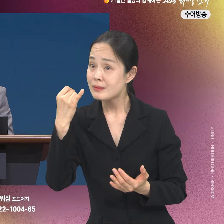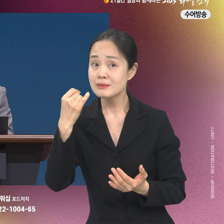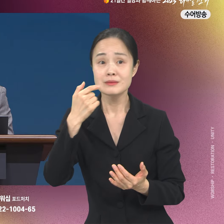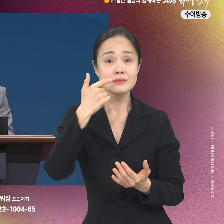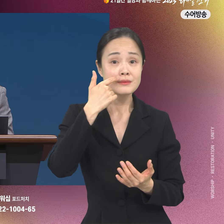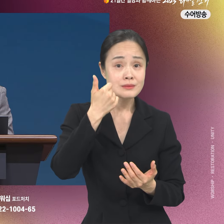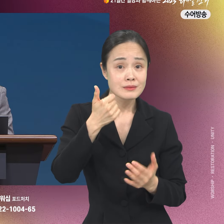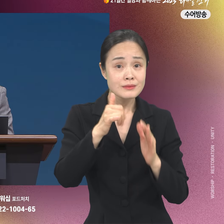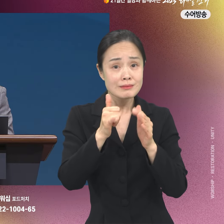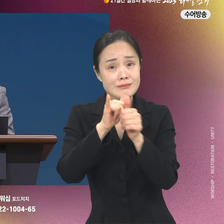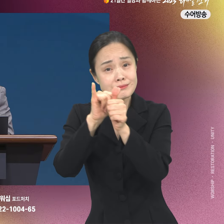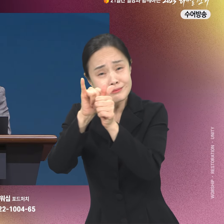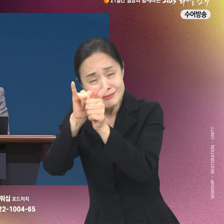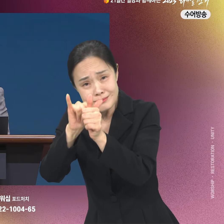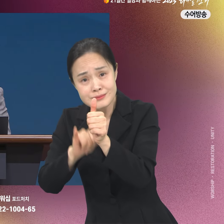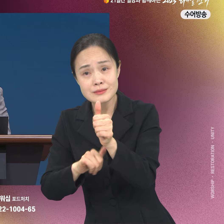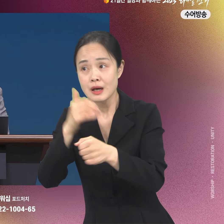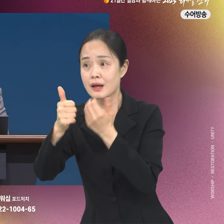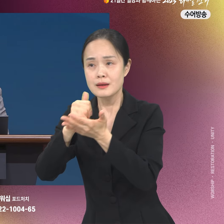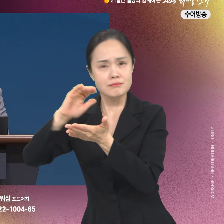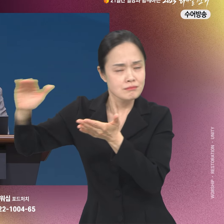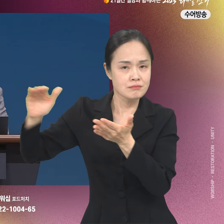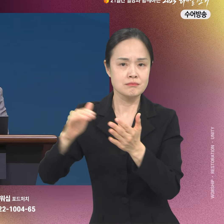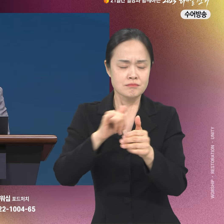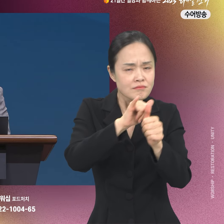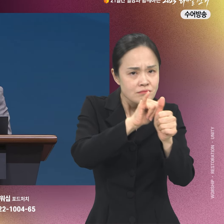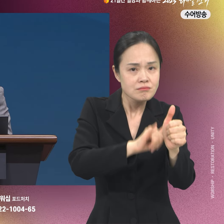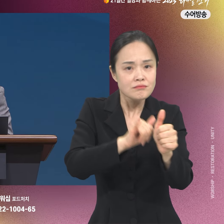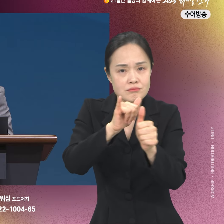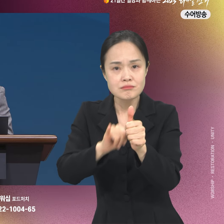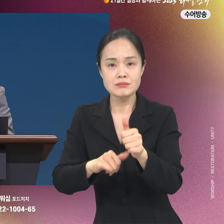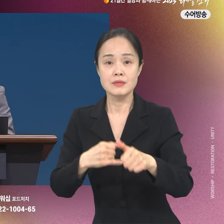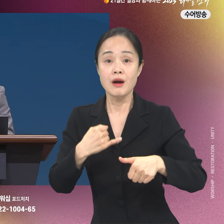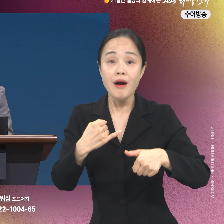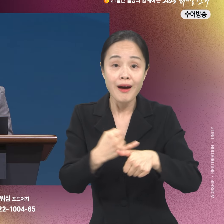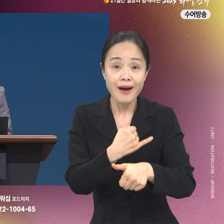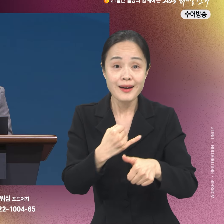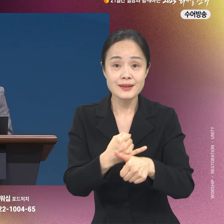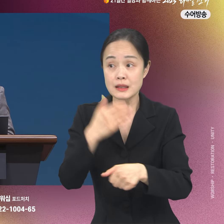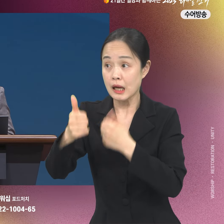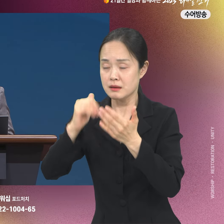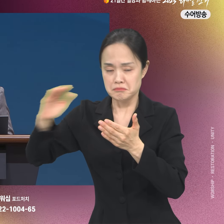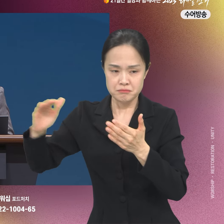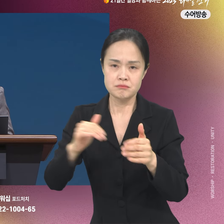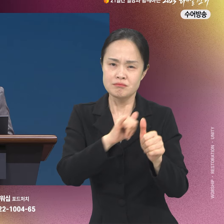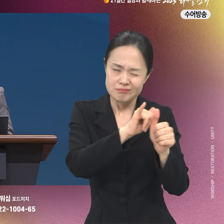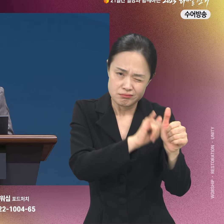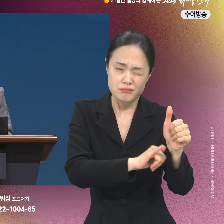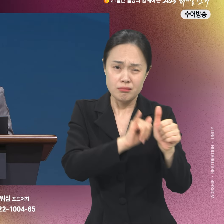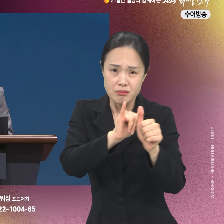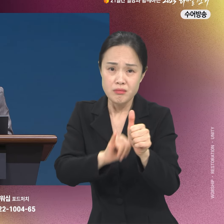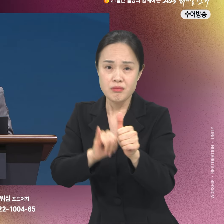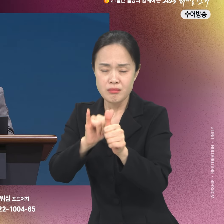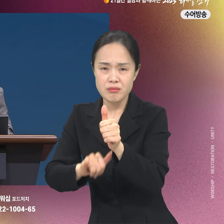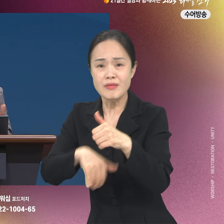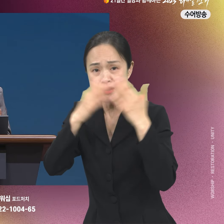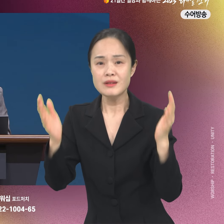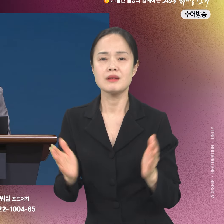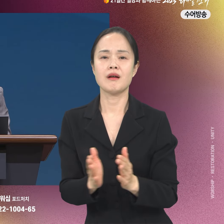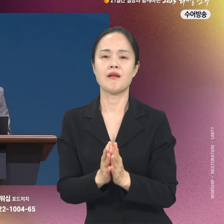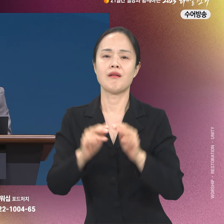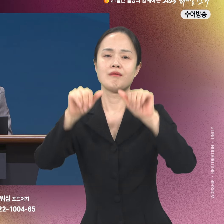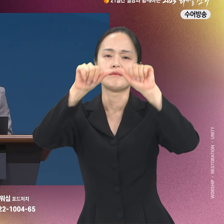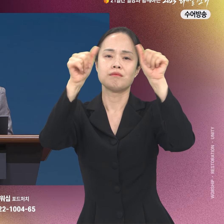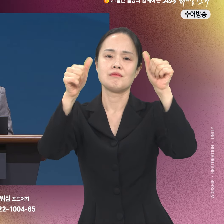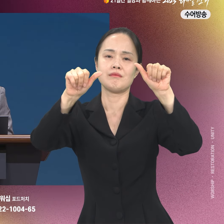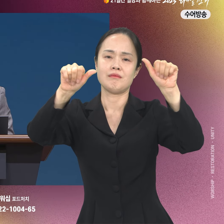그리고 자기 배우자나 연인에 집착하시는 분들 다 우상 숭배하고 있는 거였어요. 다른